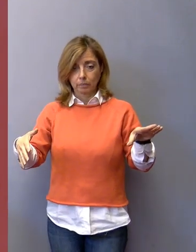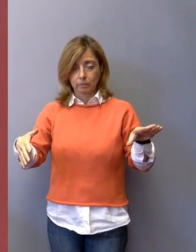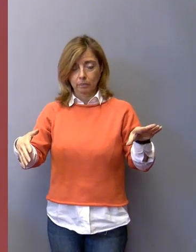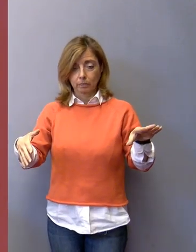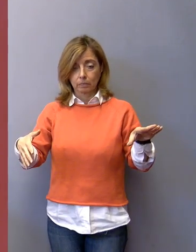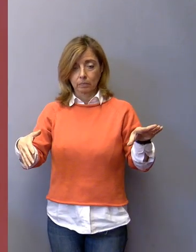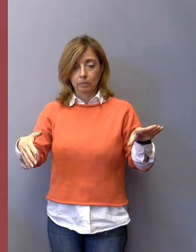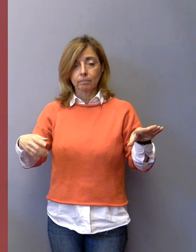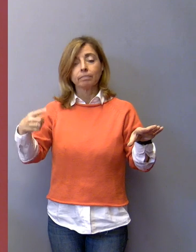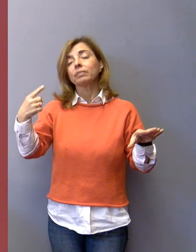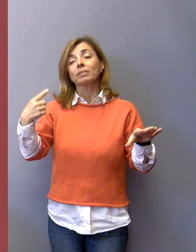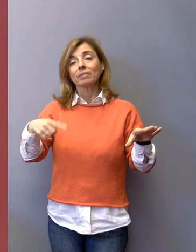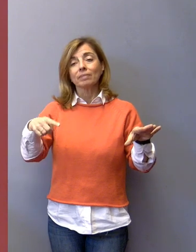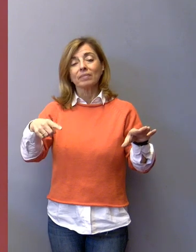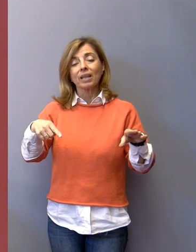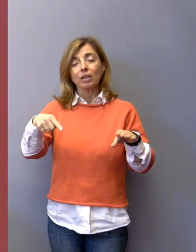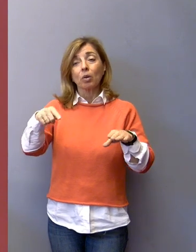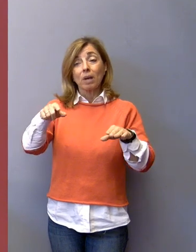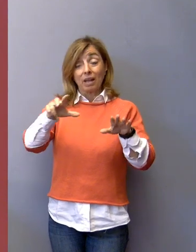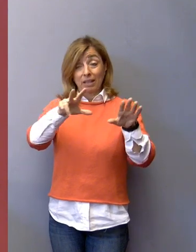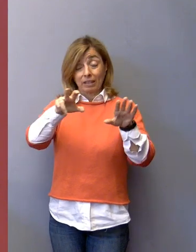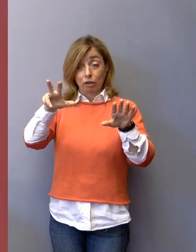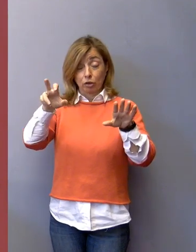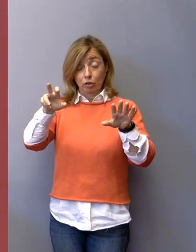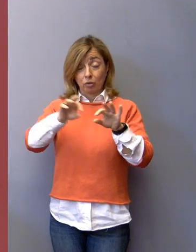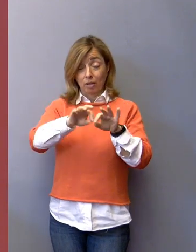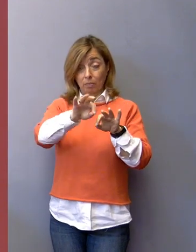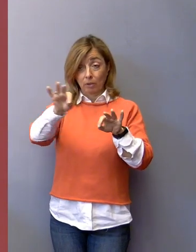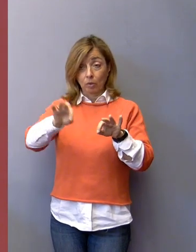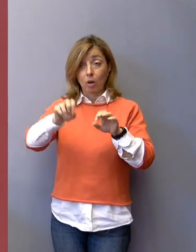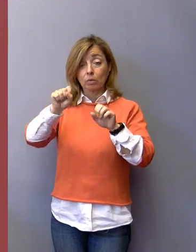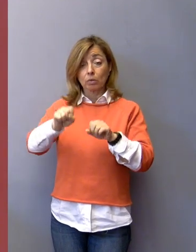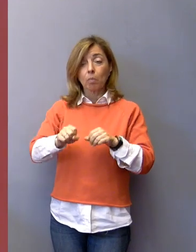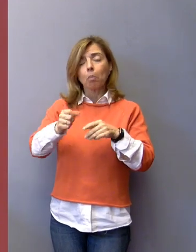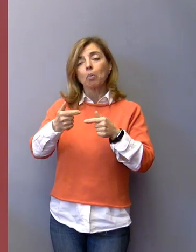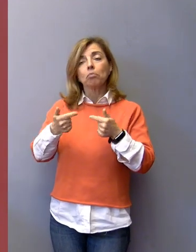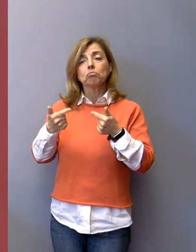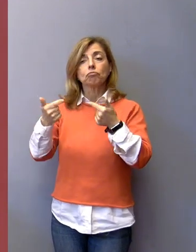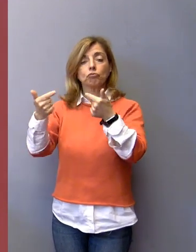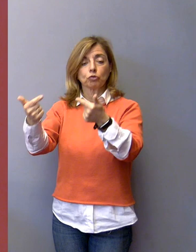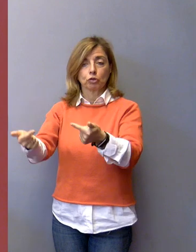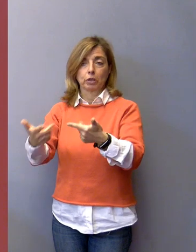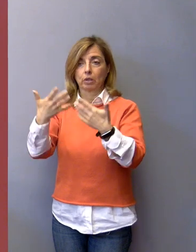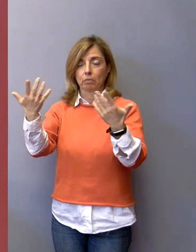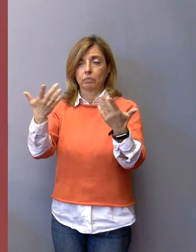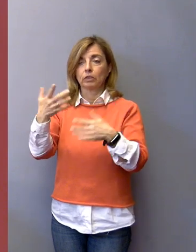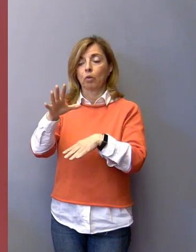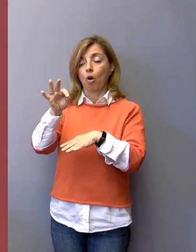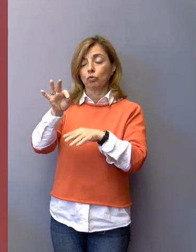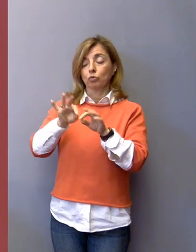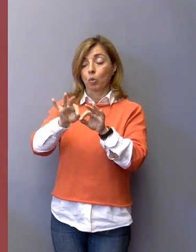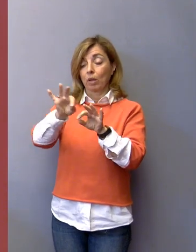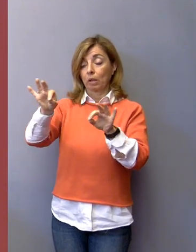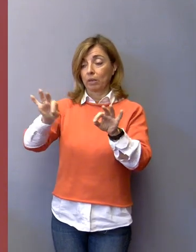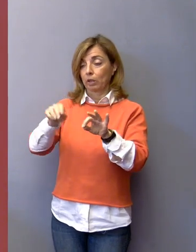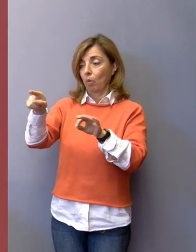posso cedere quote e quindi io quei 380 li posso cedere 50 metri quadri a tizio